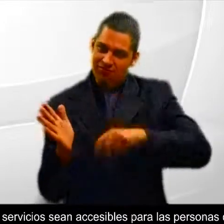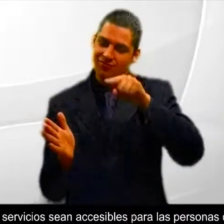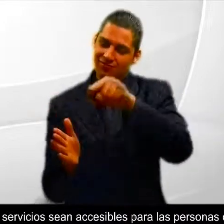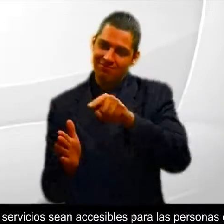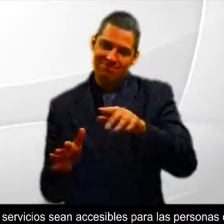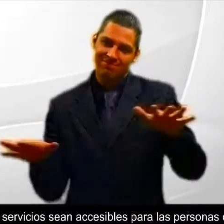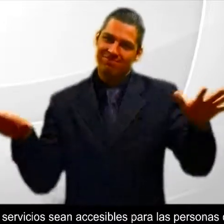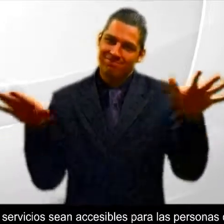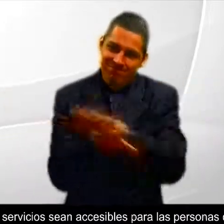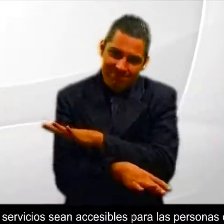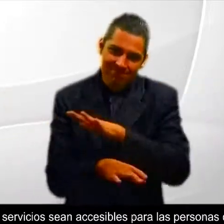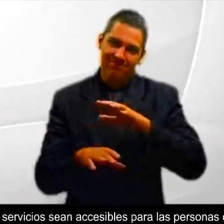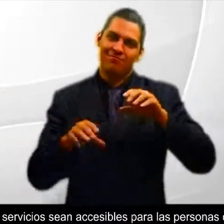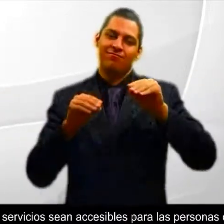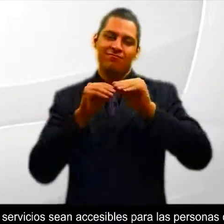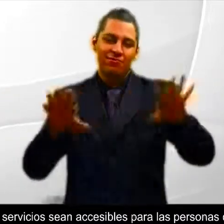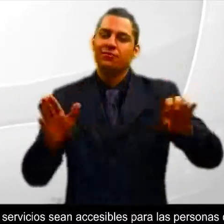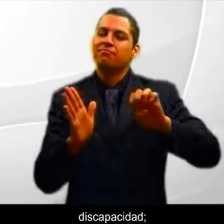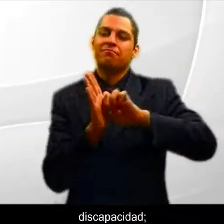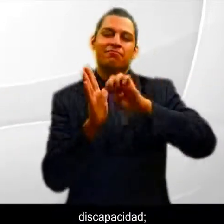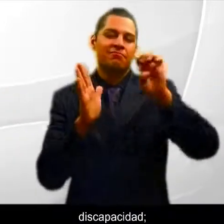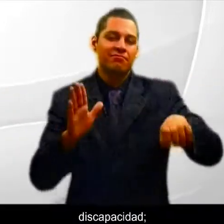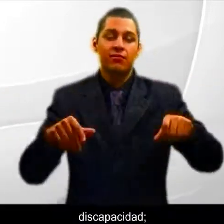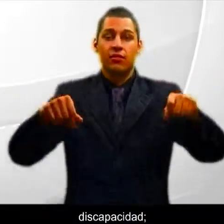sean accesibles para las personas con discapacidad